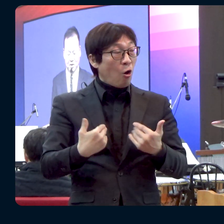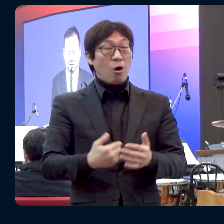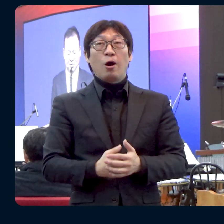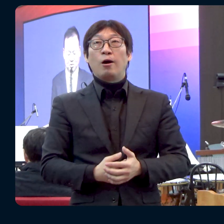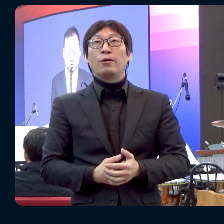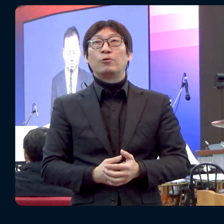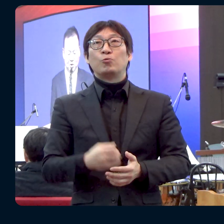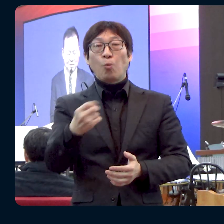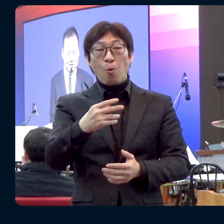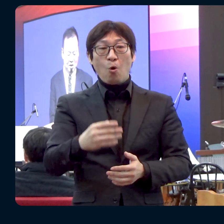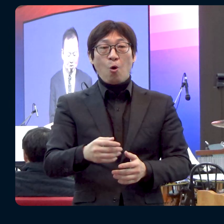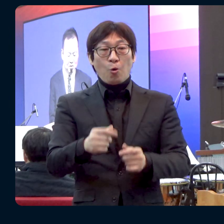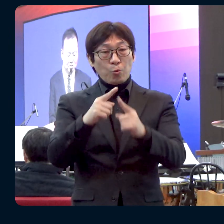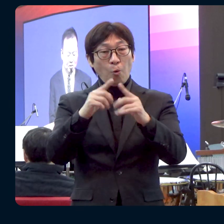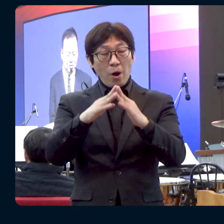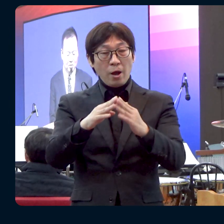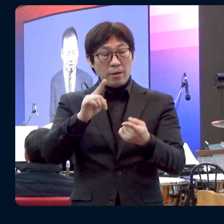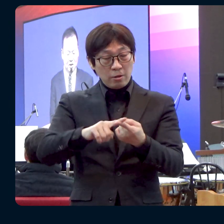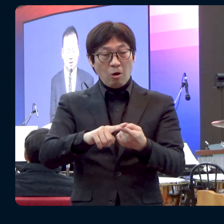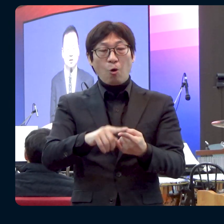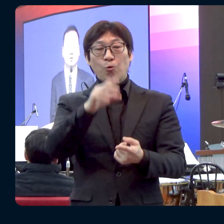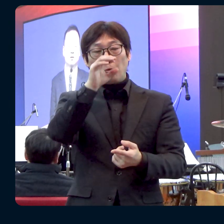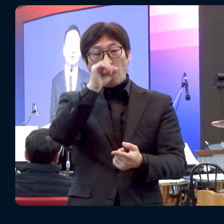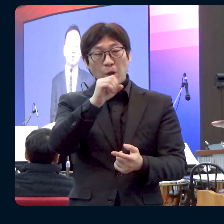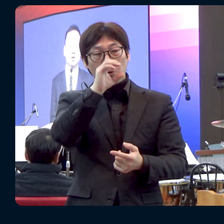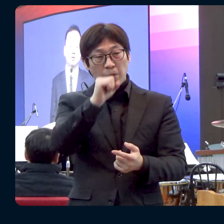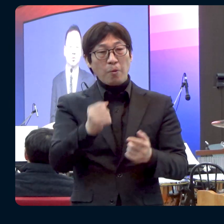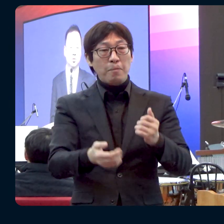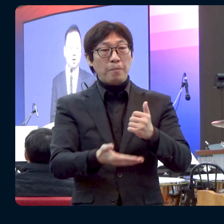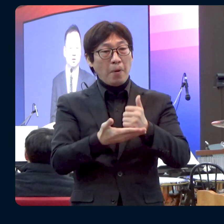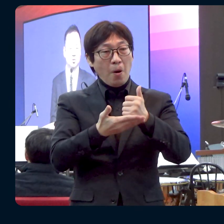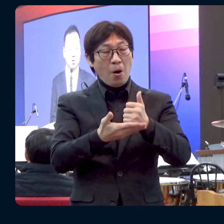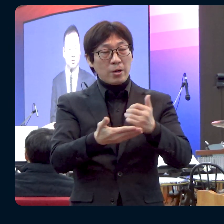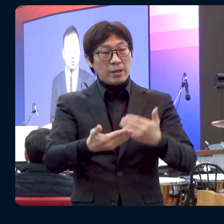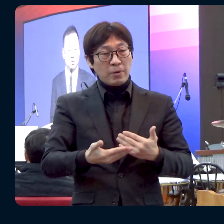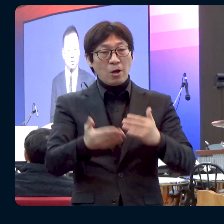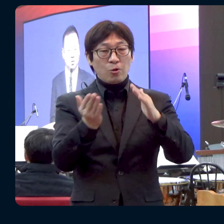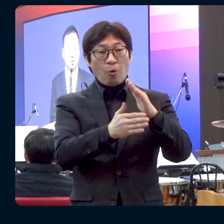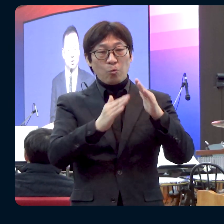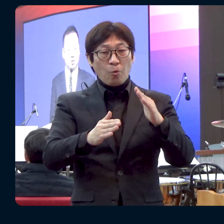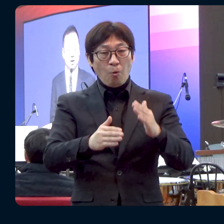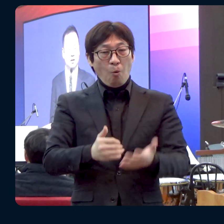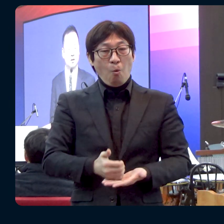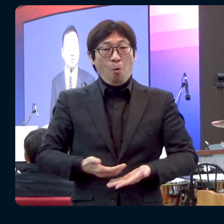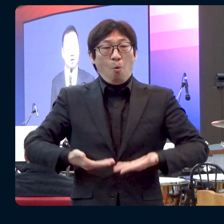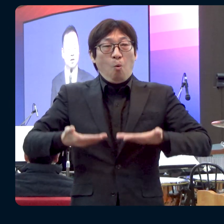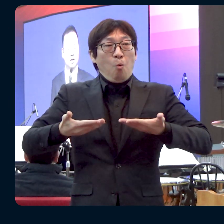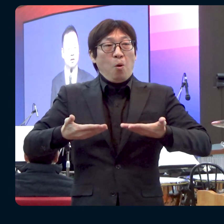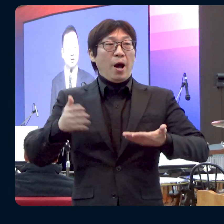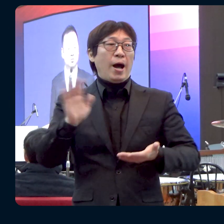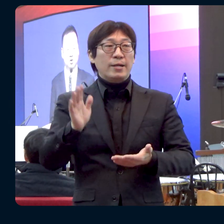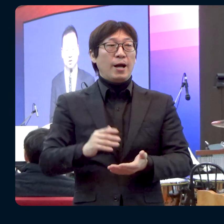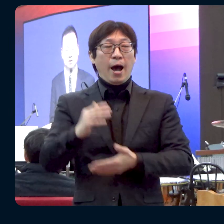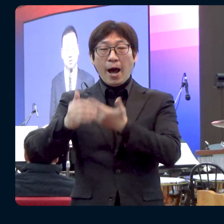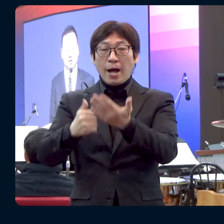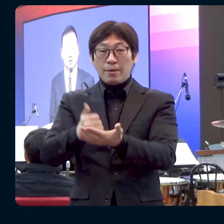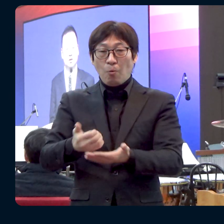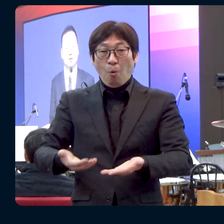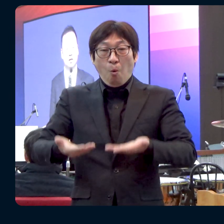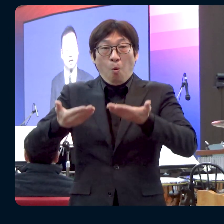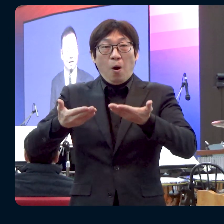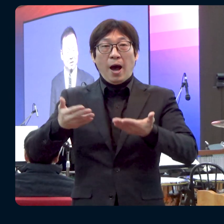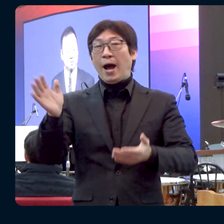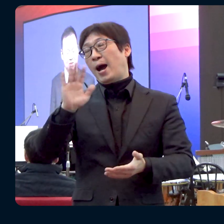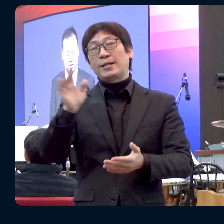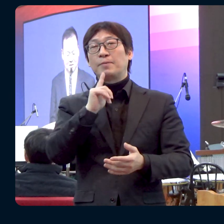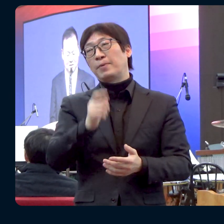세상이 아무리 교회에 대해서 좋은 평판을 내려준다고 해도 그것 때문에 성도가 성도가 되고 하나님이 하나님 되시는